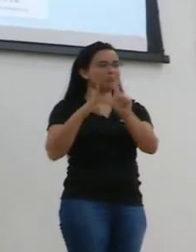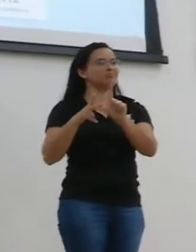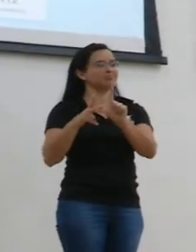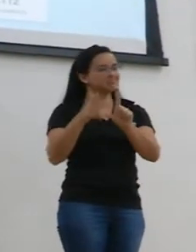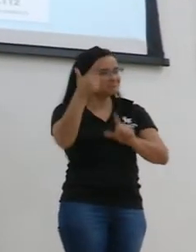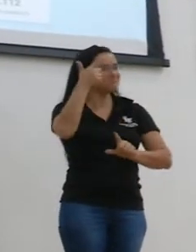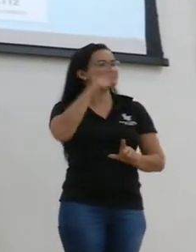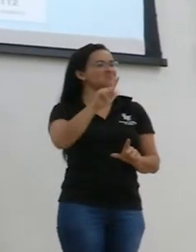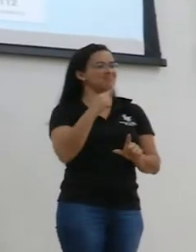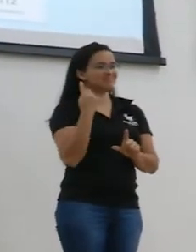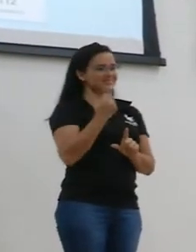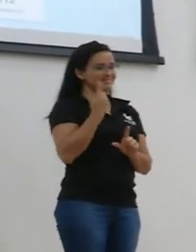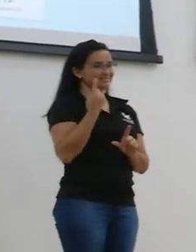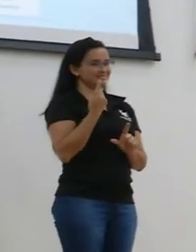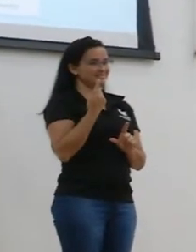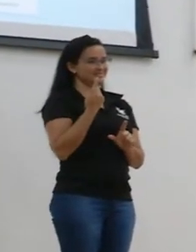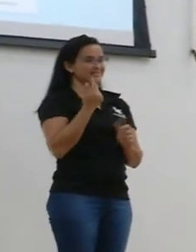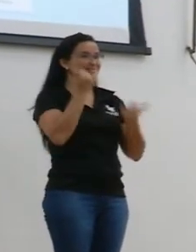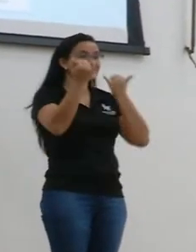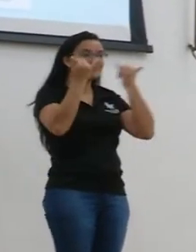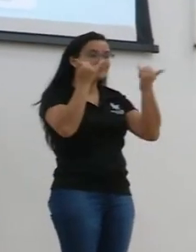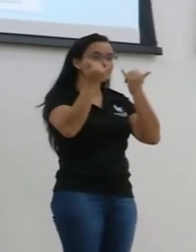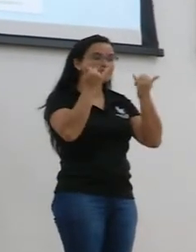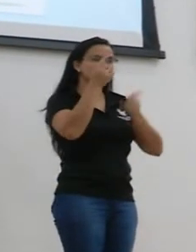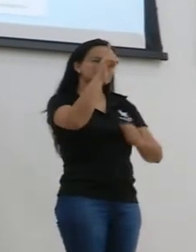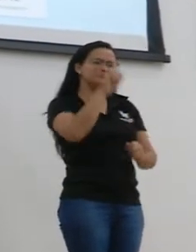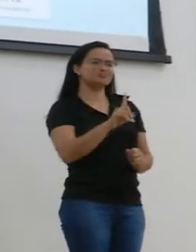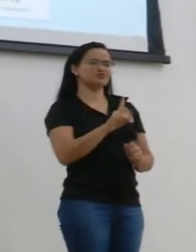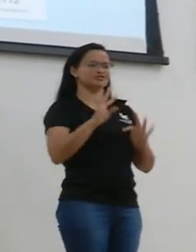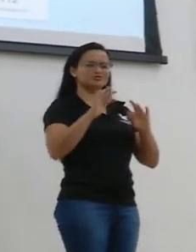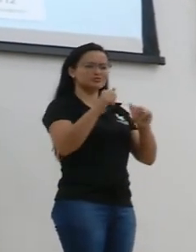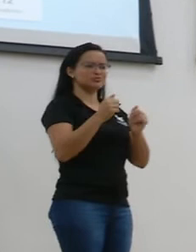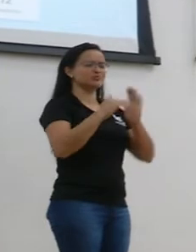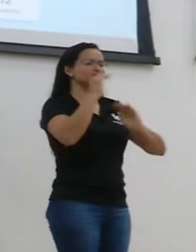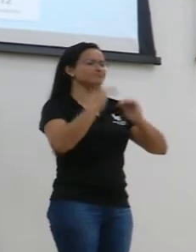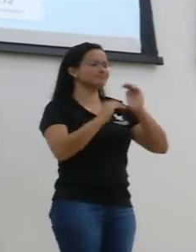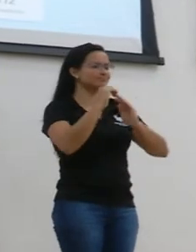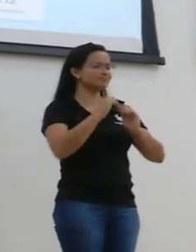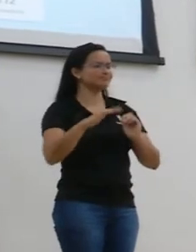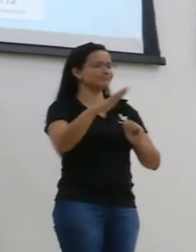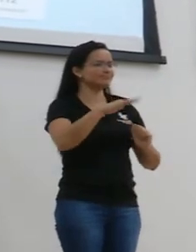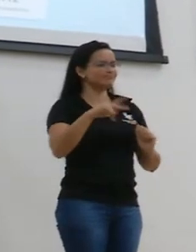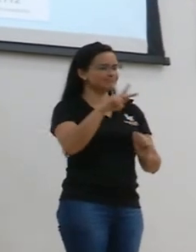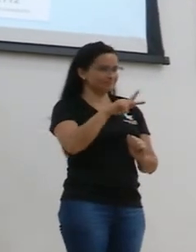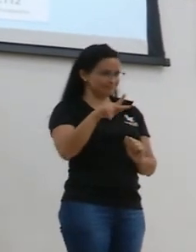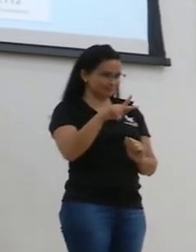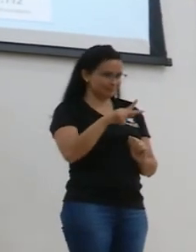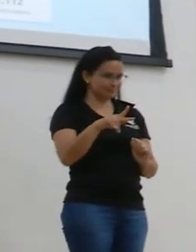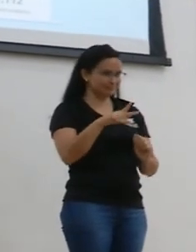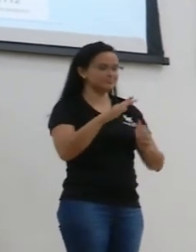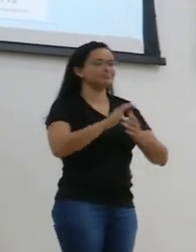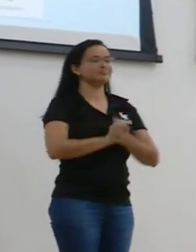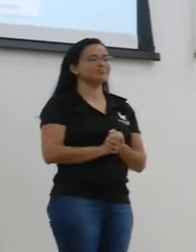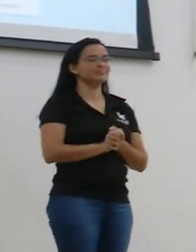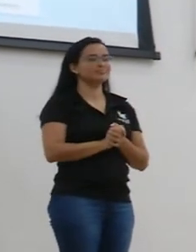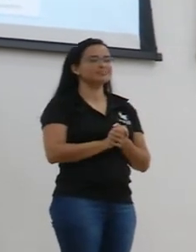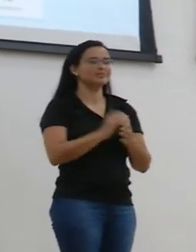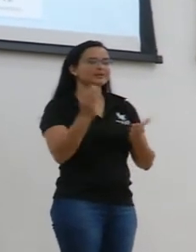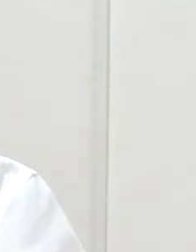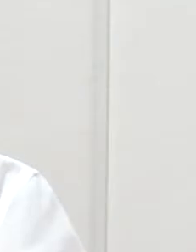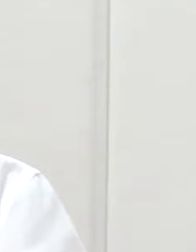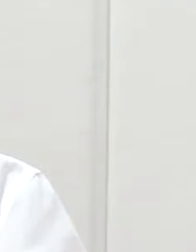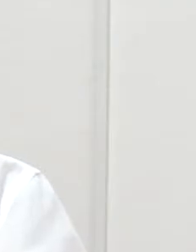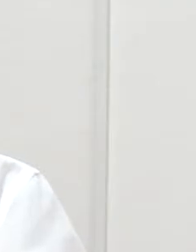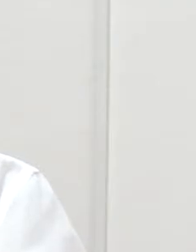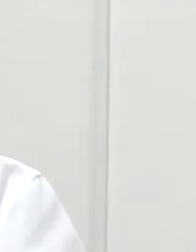Na manhã desta quinta-feira, dia dos professores, o prefeito Antônio Almas anunciou em entrevista coletiva as medidas tomadas pela